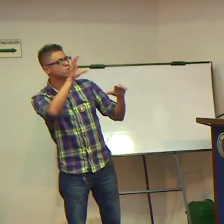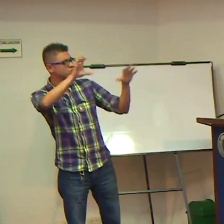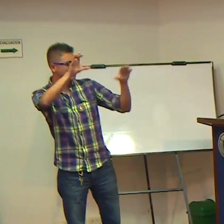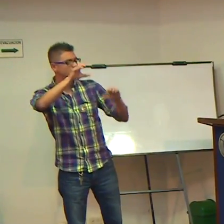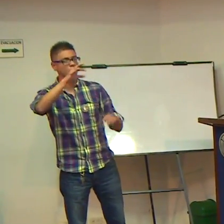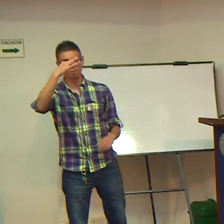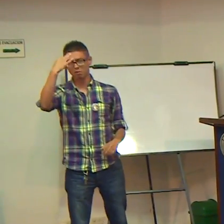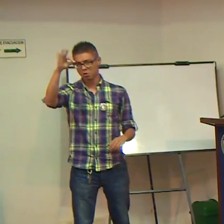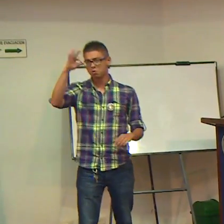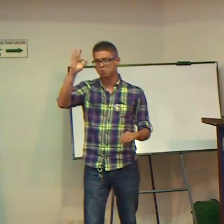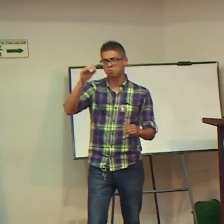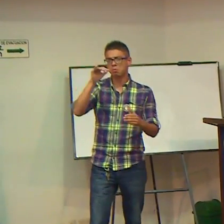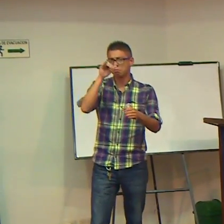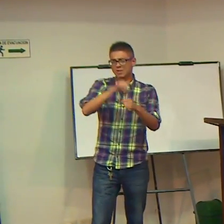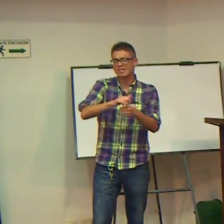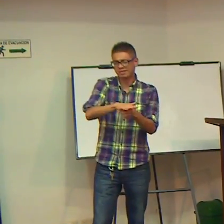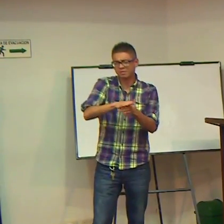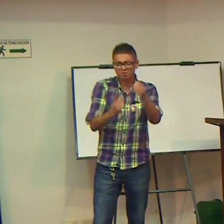Podemos ver